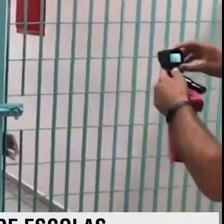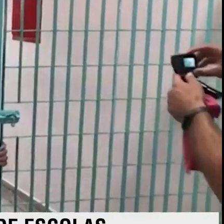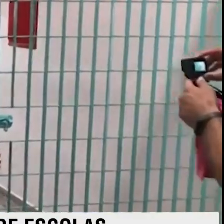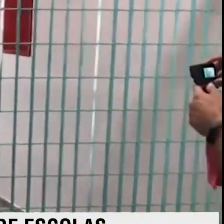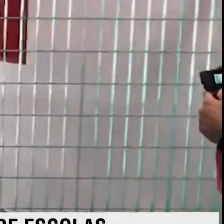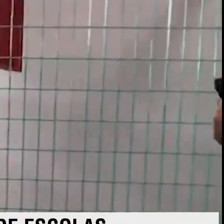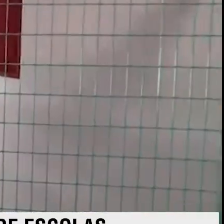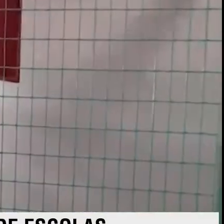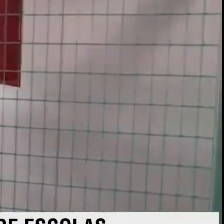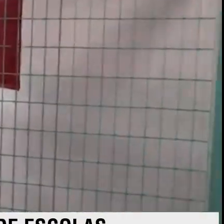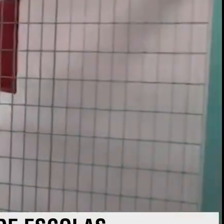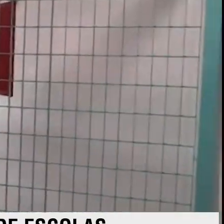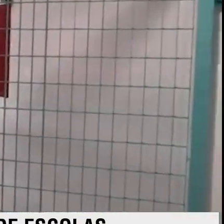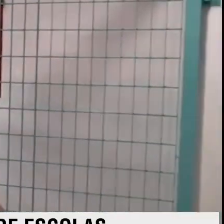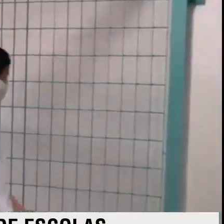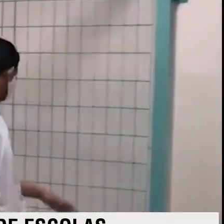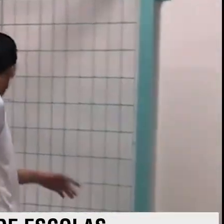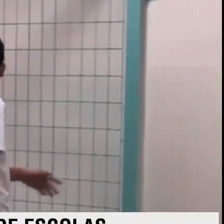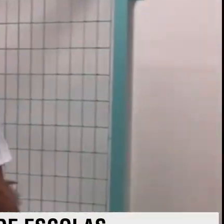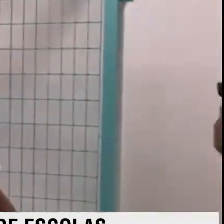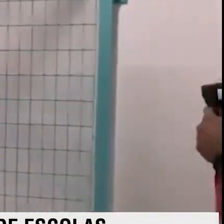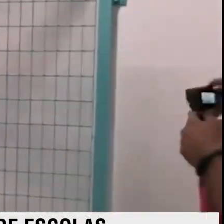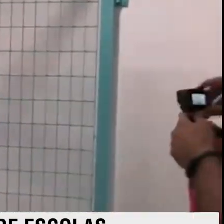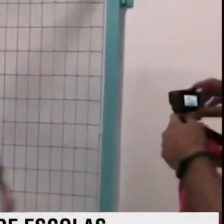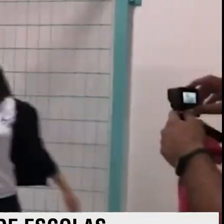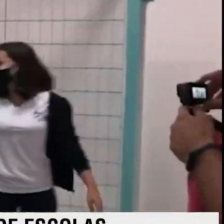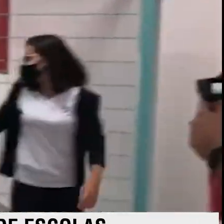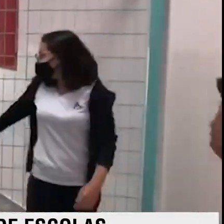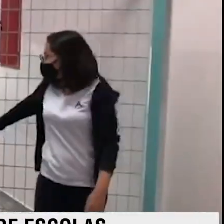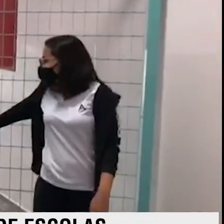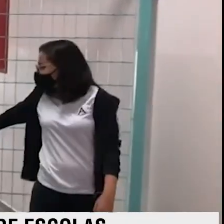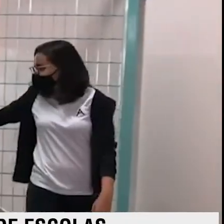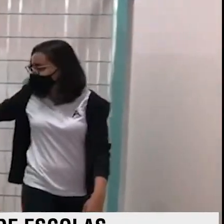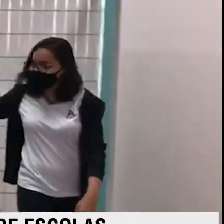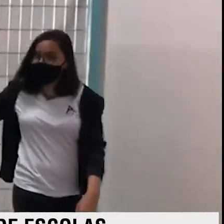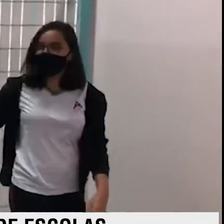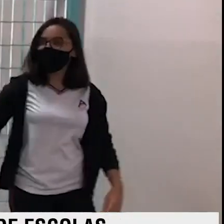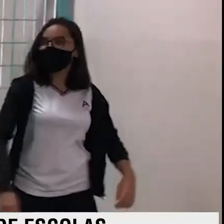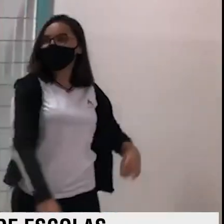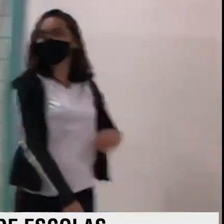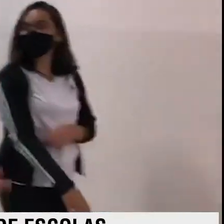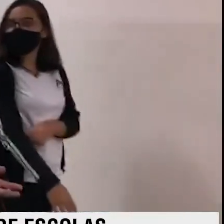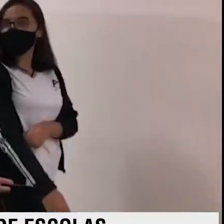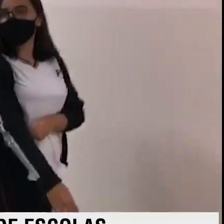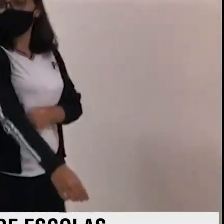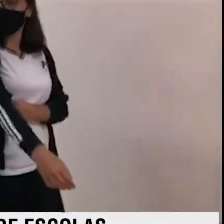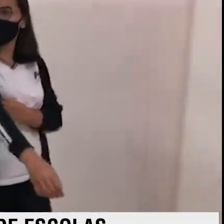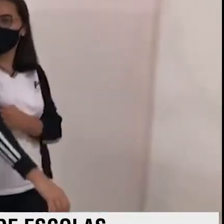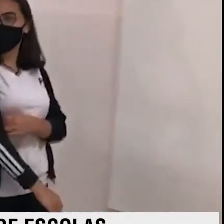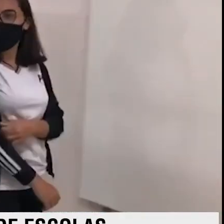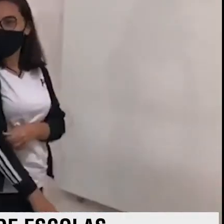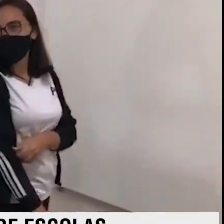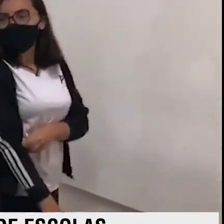pandemia alunos do ensino médio podem terminar o ano sabendo Vinte por cento do que deveriam em português